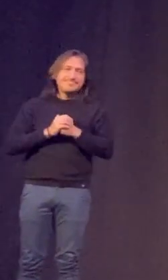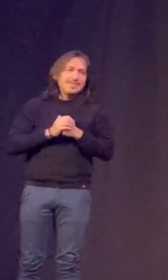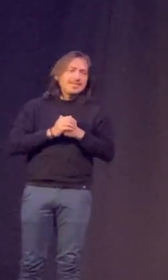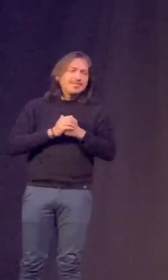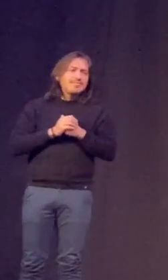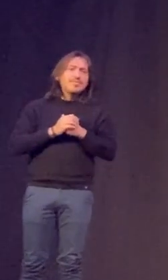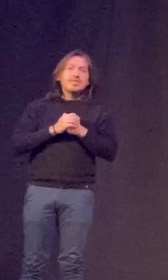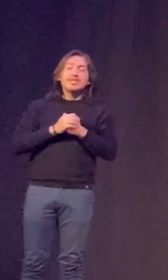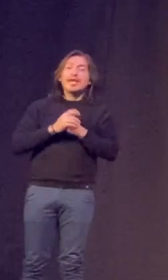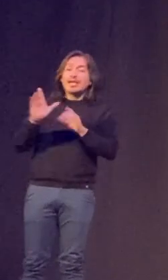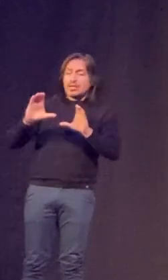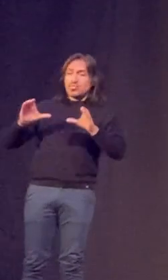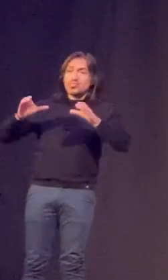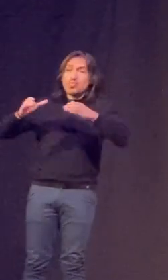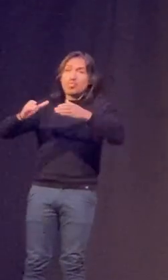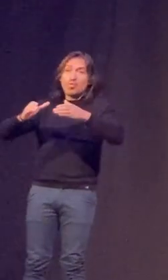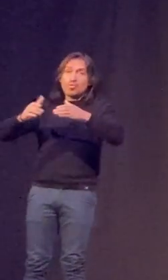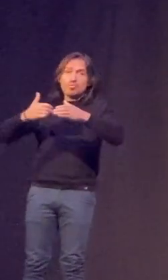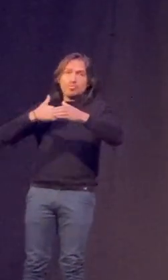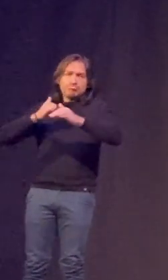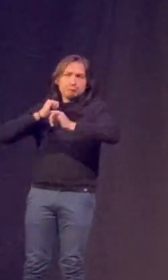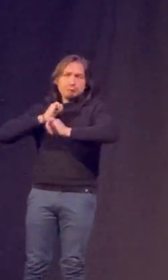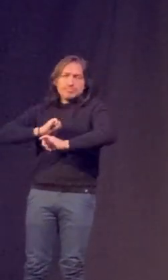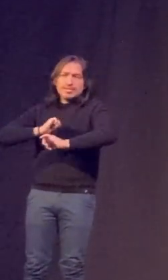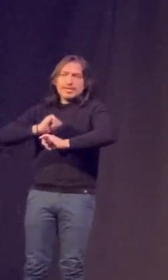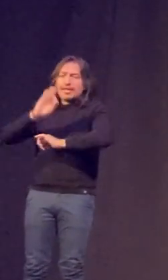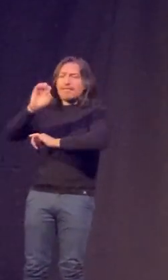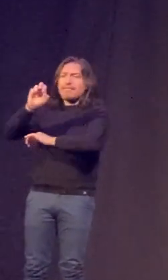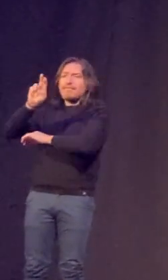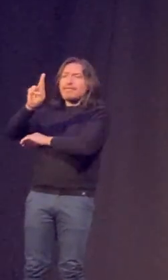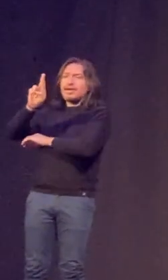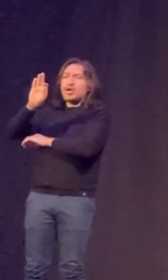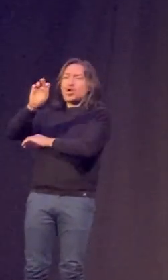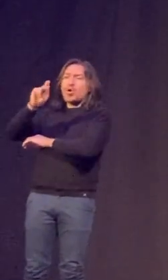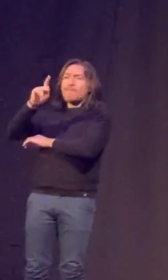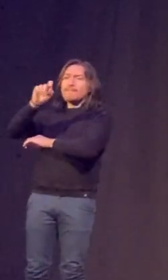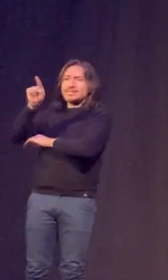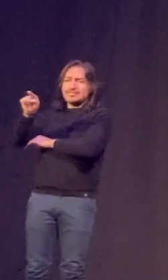En Company Management se encuentra Fer López.